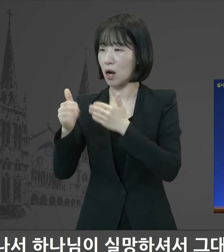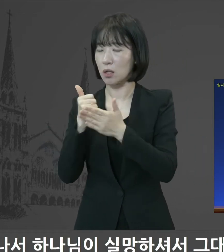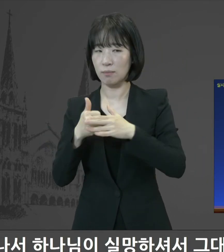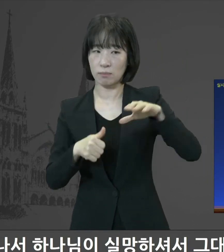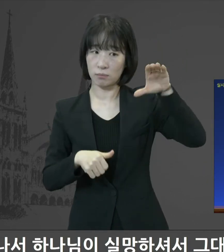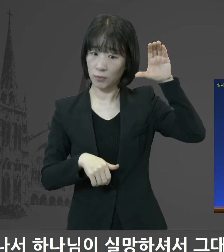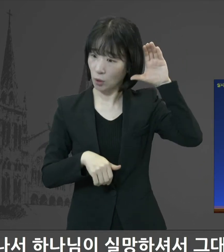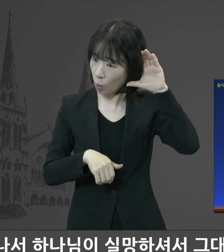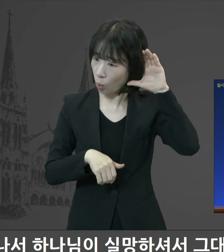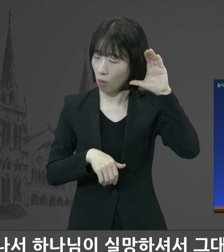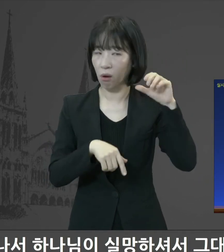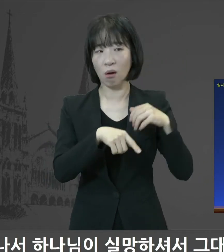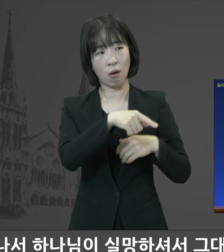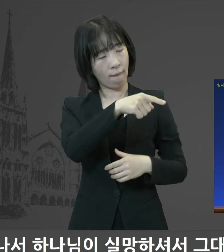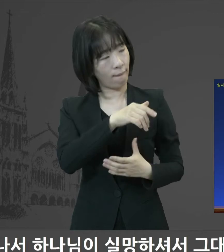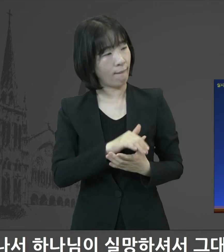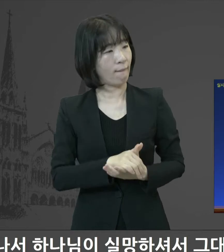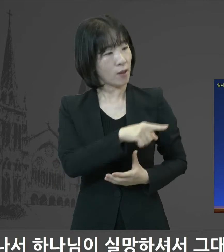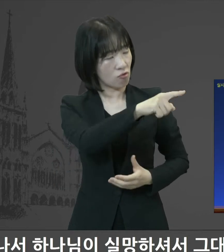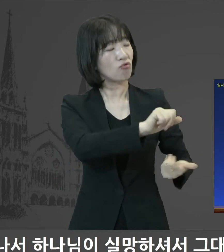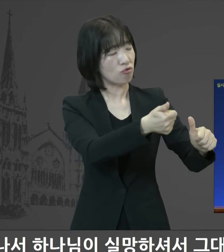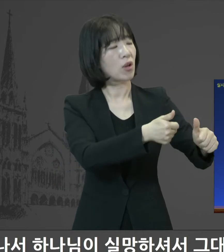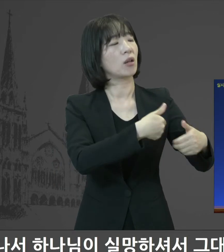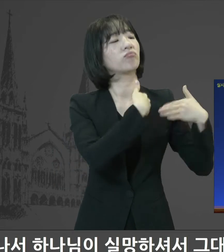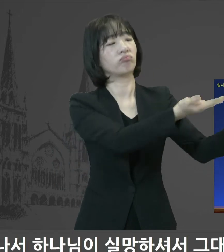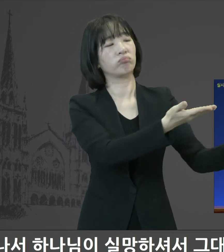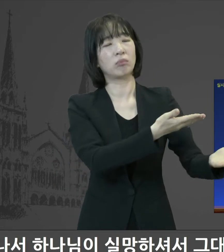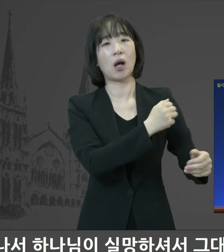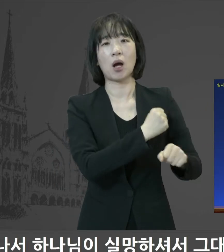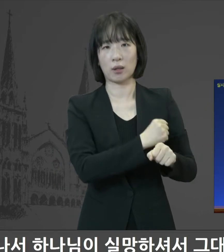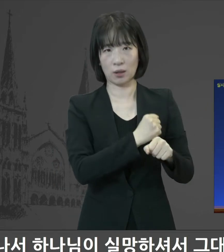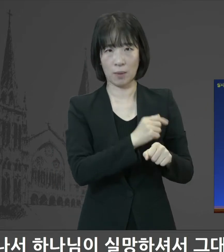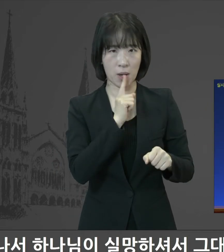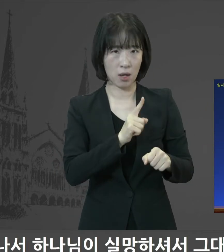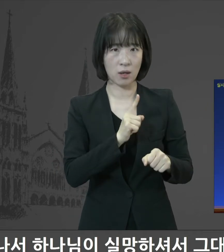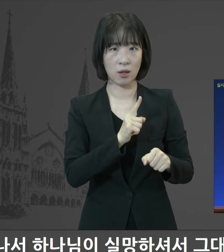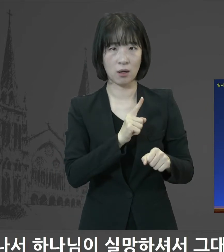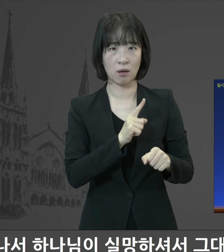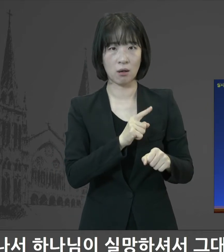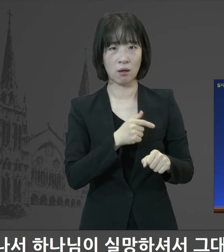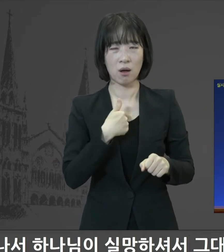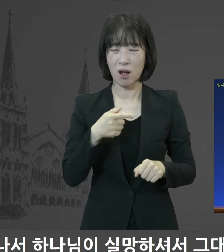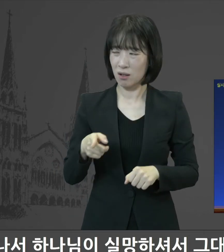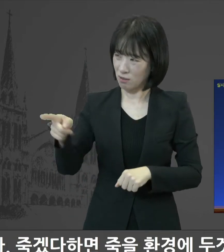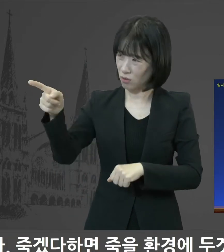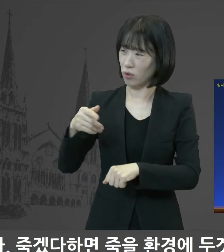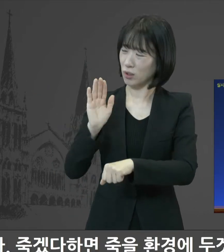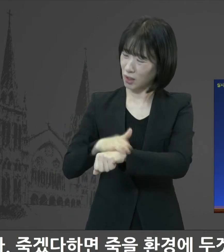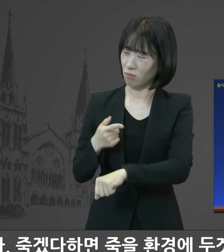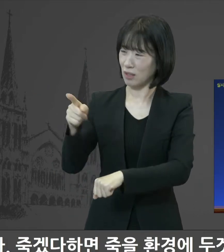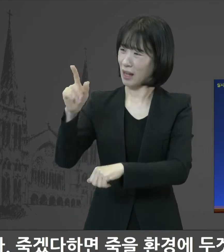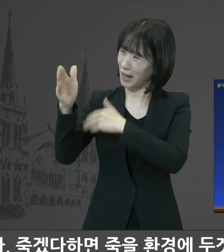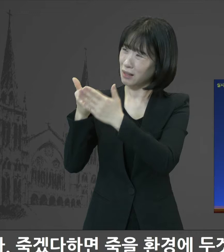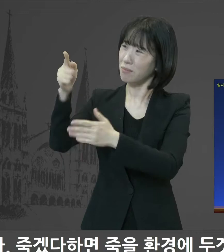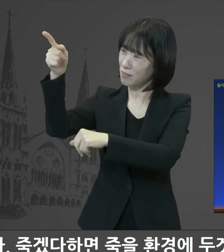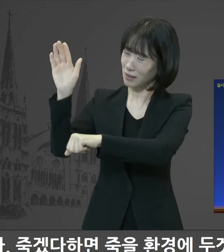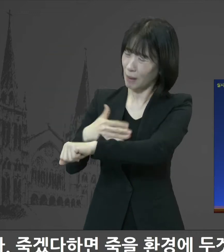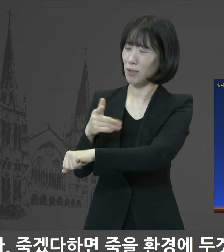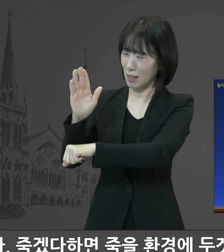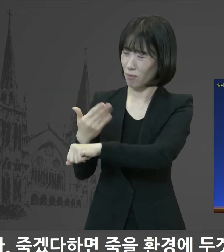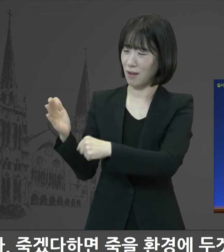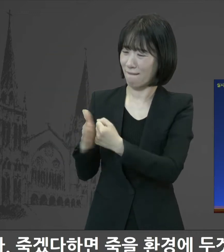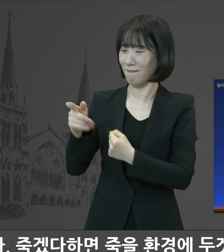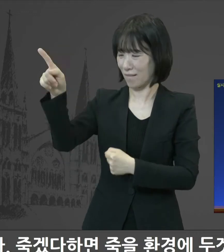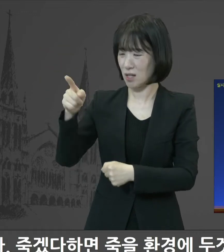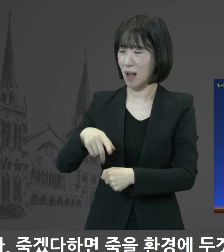내가 이것 없어요 저것 없어요 이게 다 누구 탓입니다 라고 계속 그렇게 남의 탓하고 지내면 그것이 도를 지나쳐서